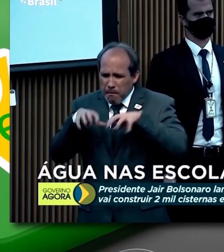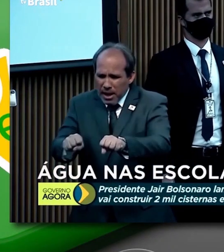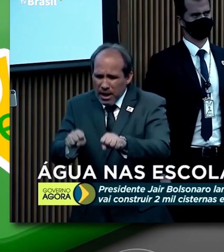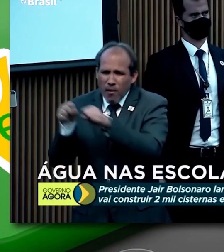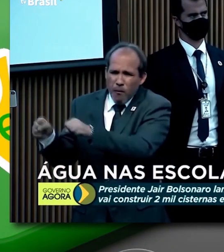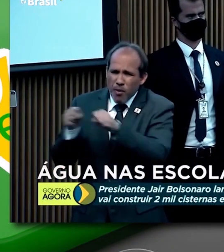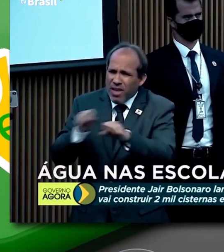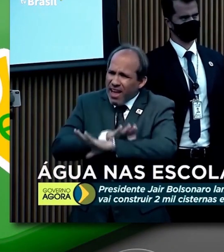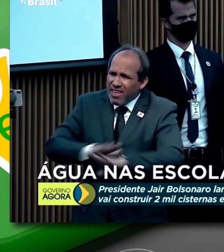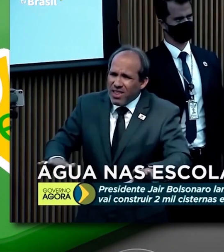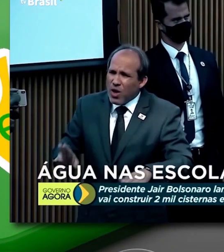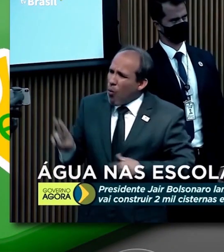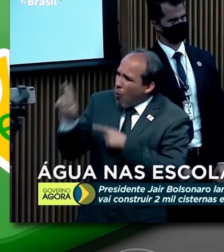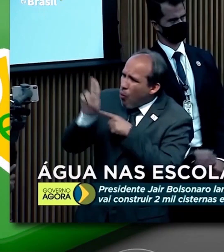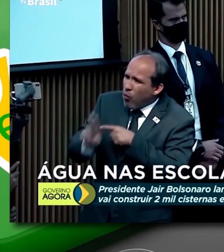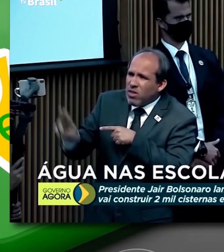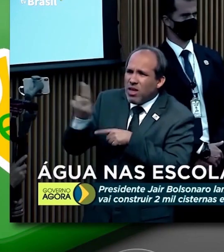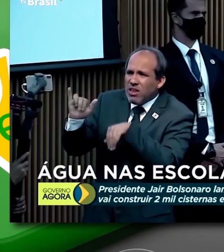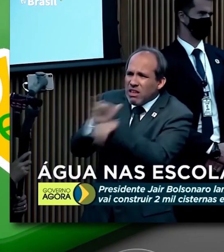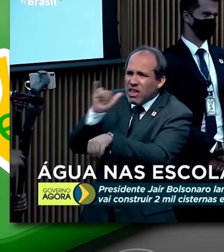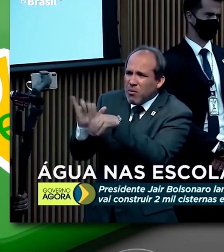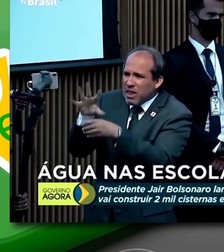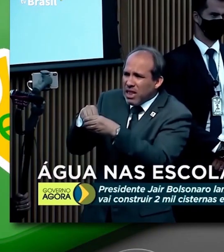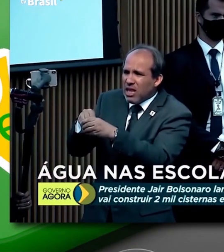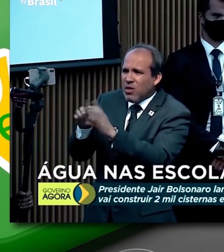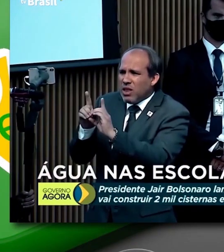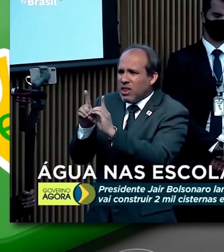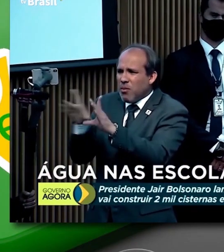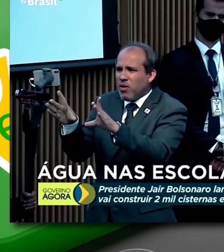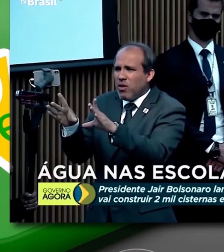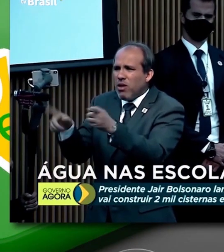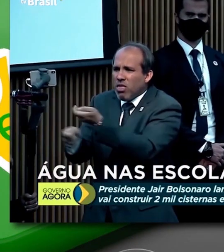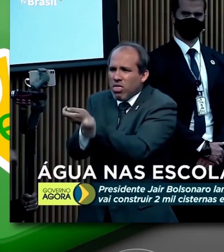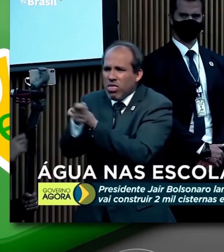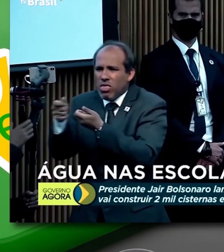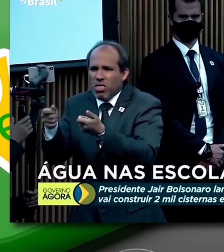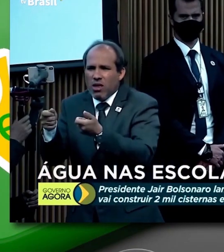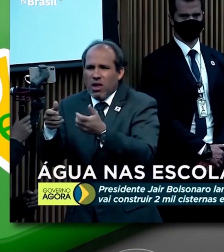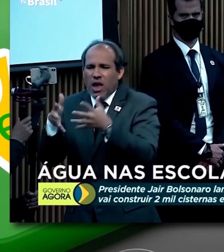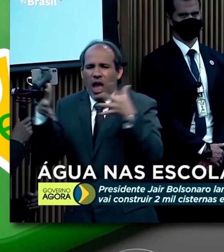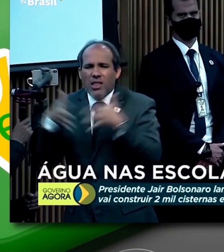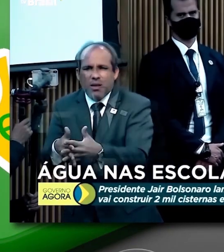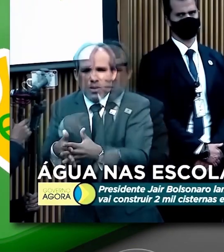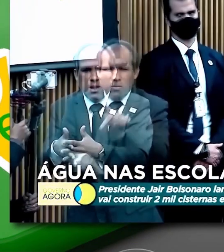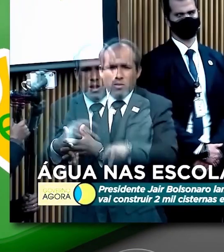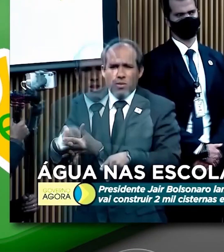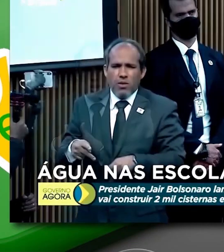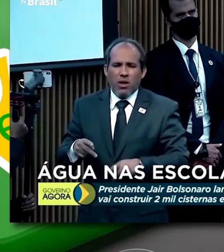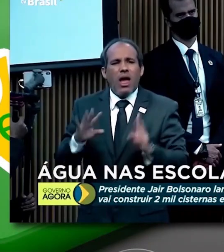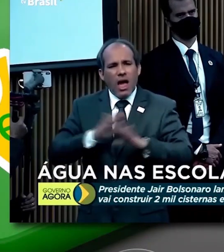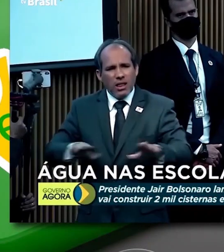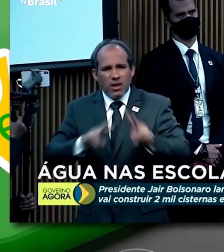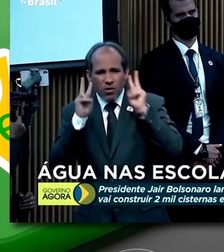usando as armas da Democracia para a sua escala é isso que estamos vendo